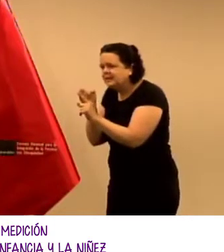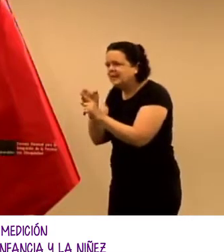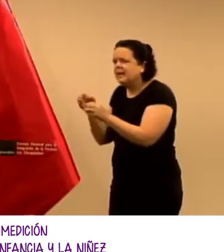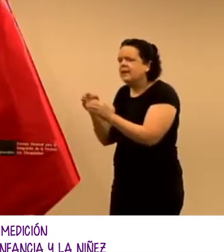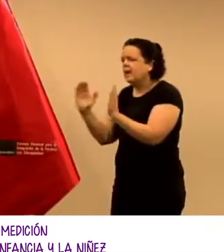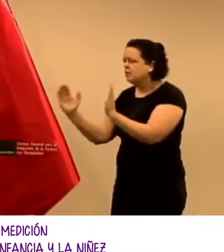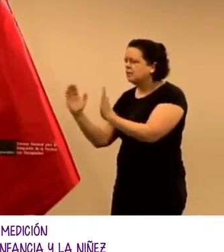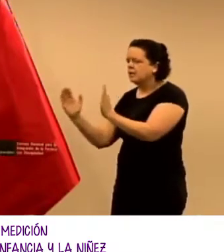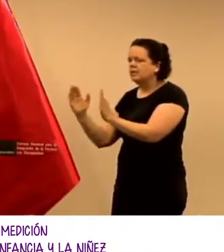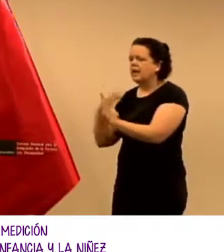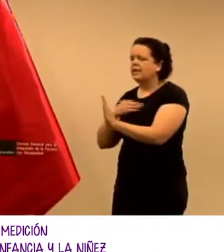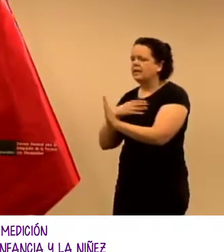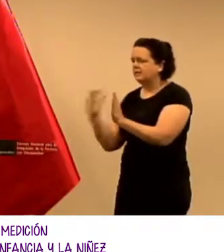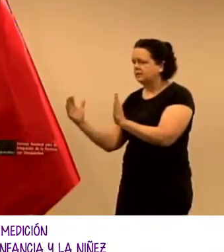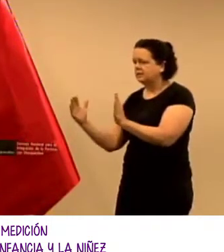permiten tener una